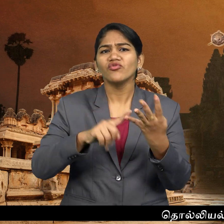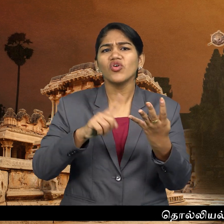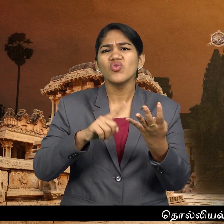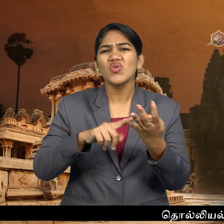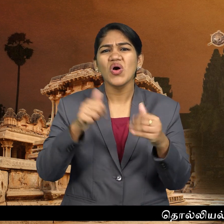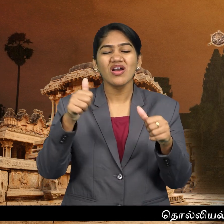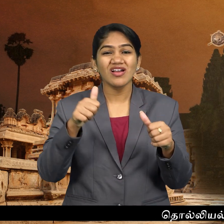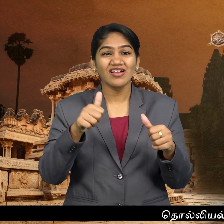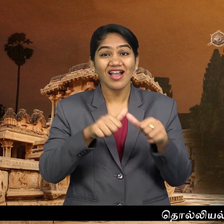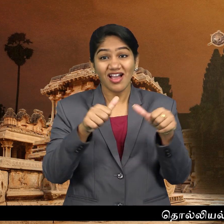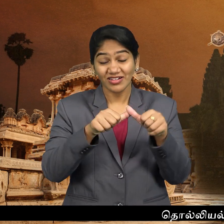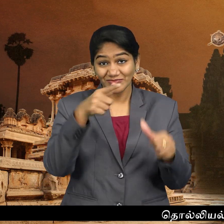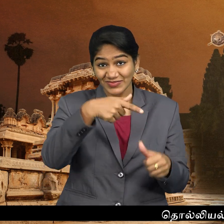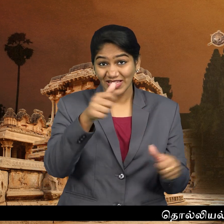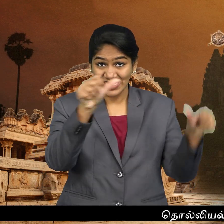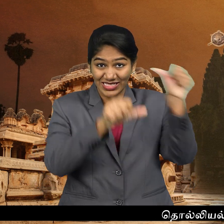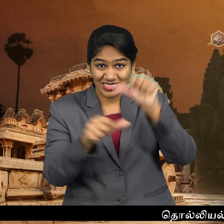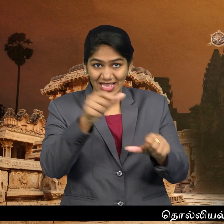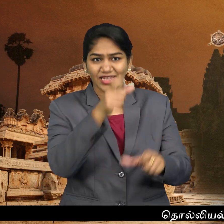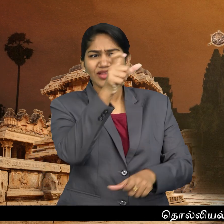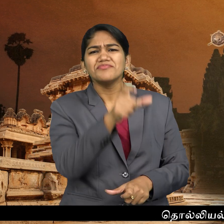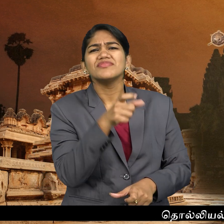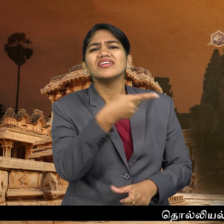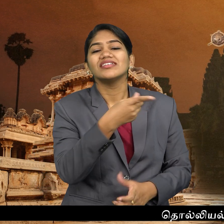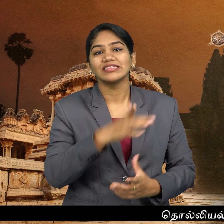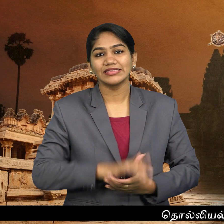தொல்லியல் விஞ்ஞானிகள்.